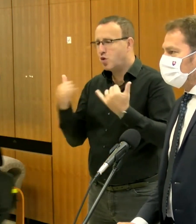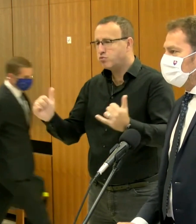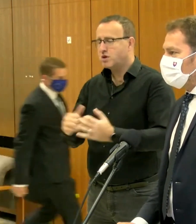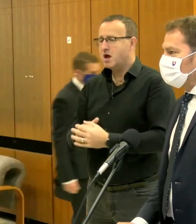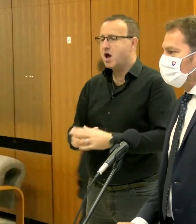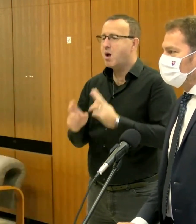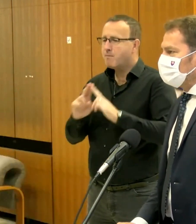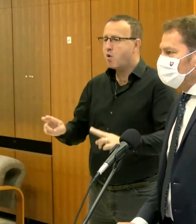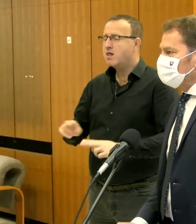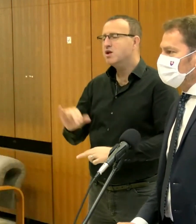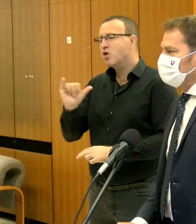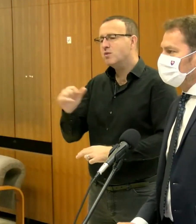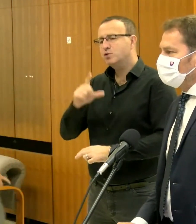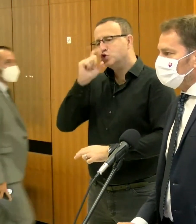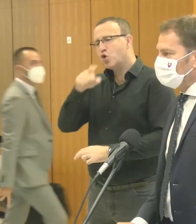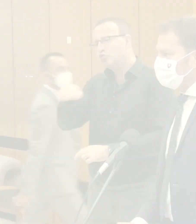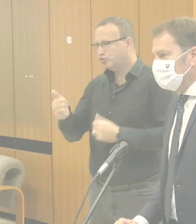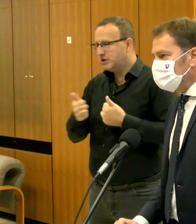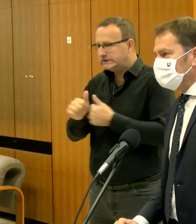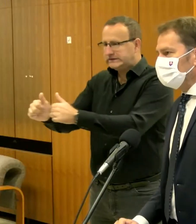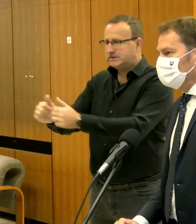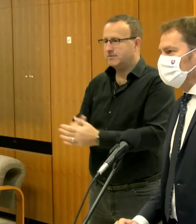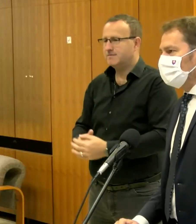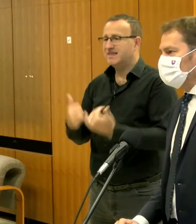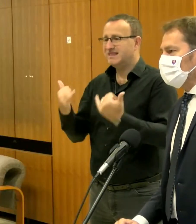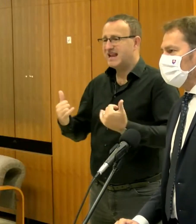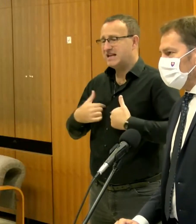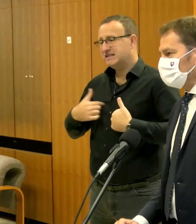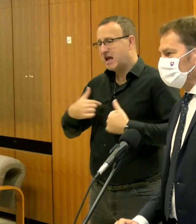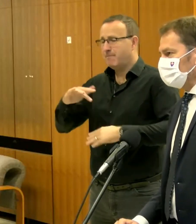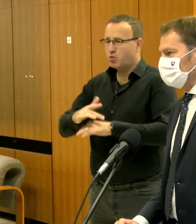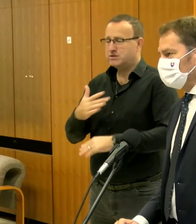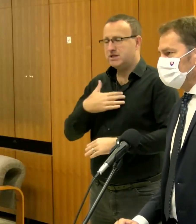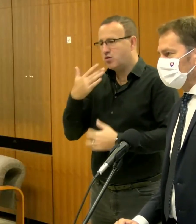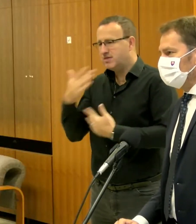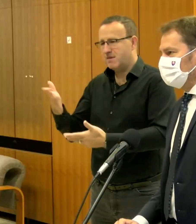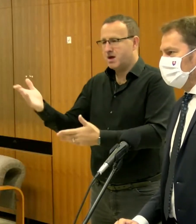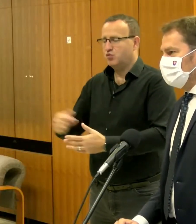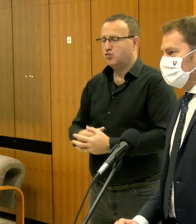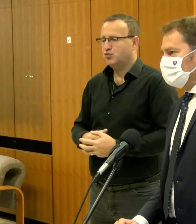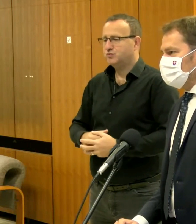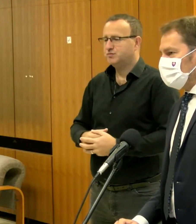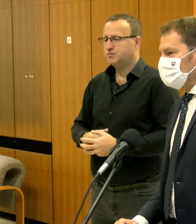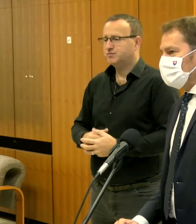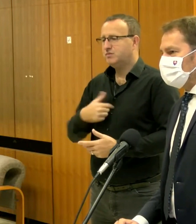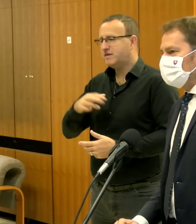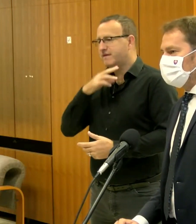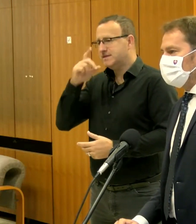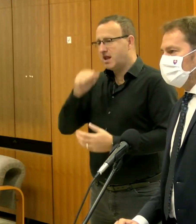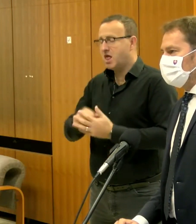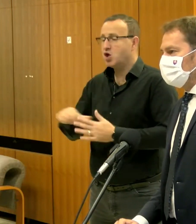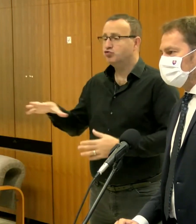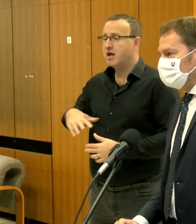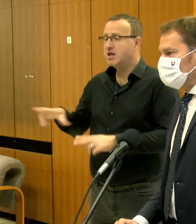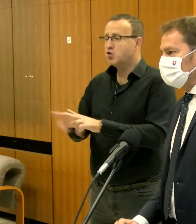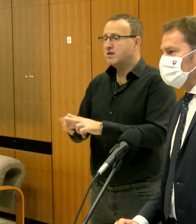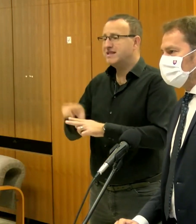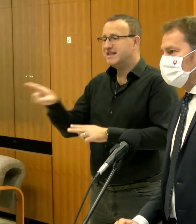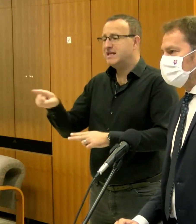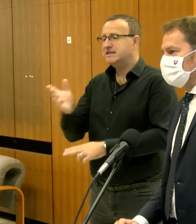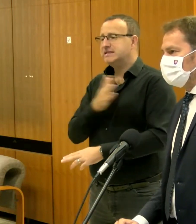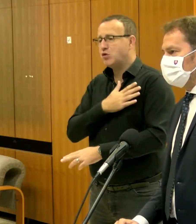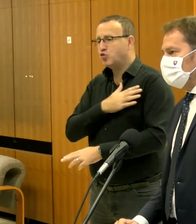mohli ísť ktorémukoľvek zločincovi po krku. Dnes ten pocit bohužiaľ nemajú a to je veľmi zlé. Ženy a rodiny tých